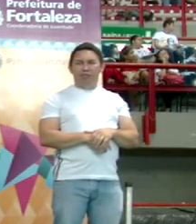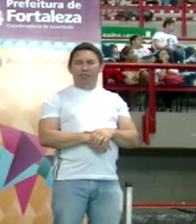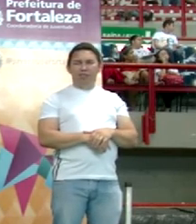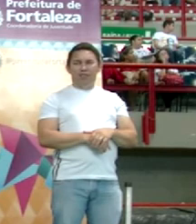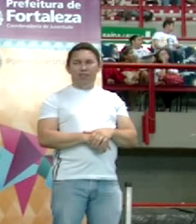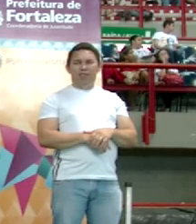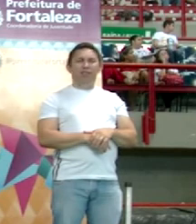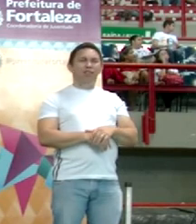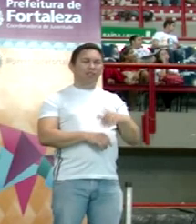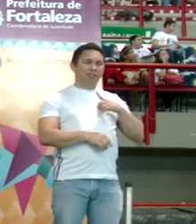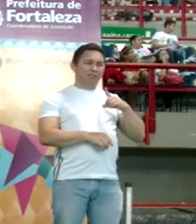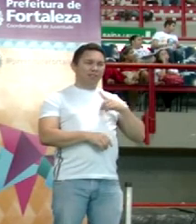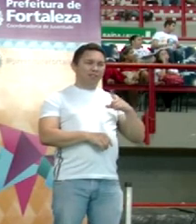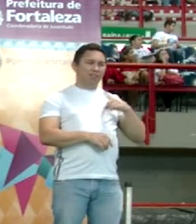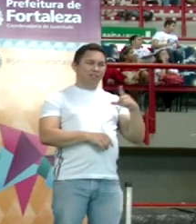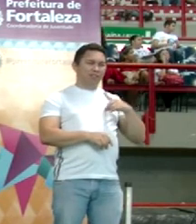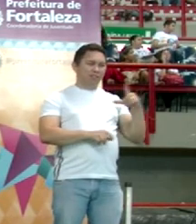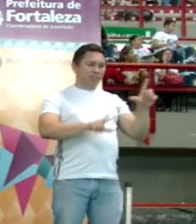Ah, é.